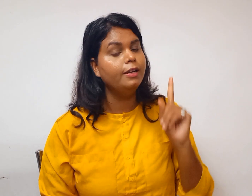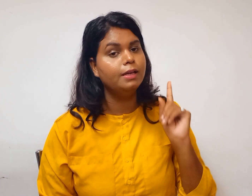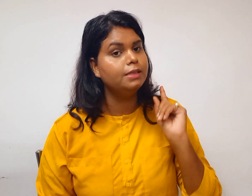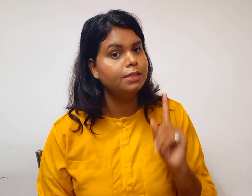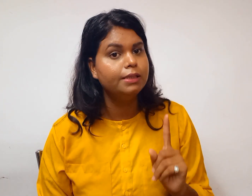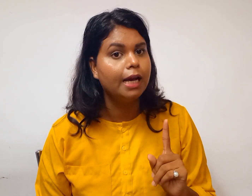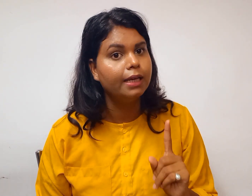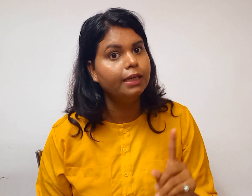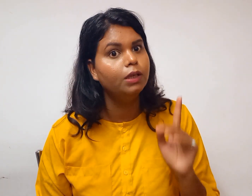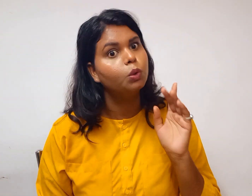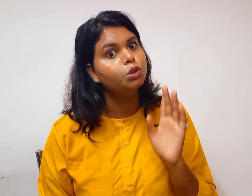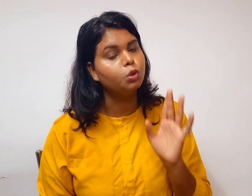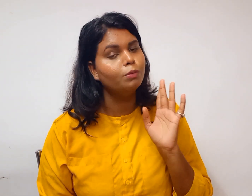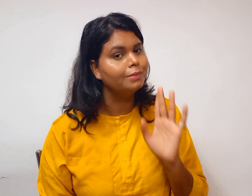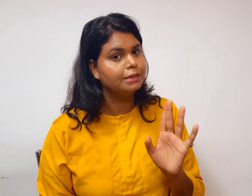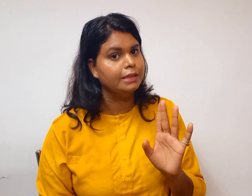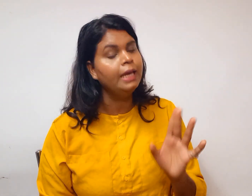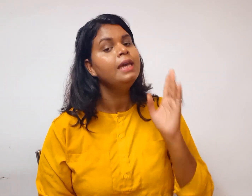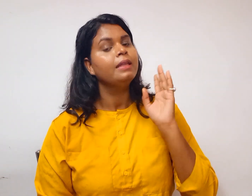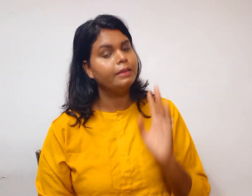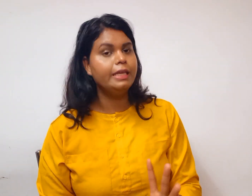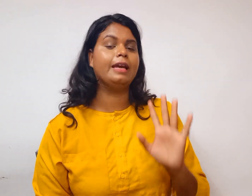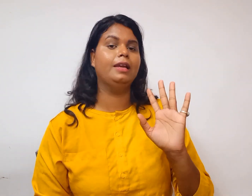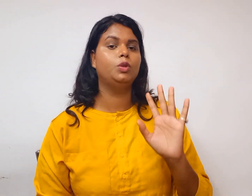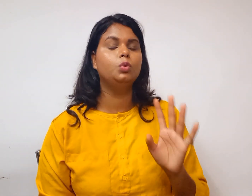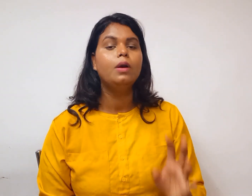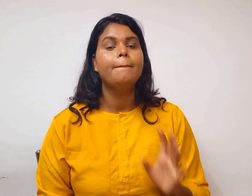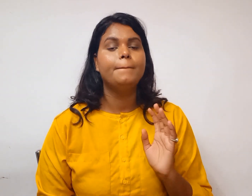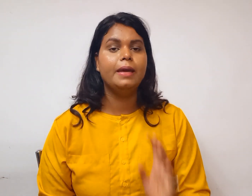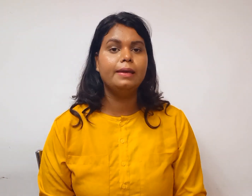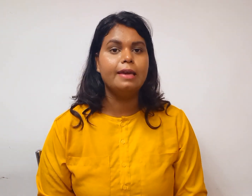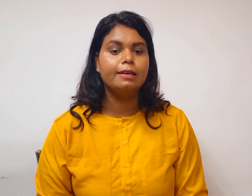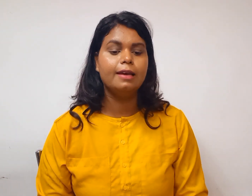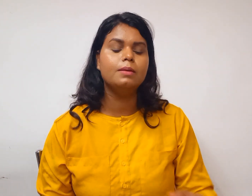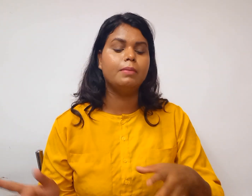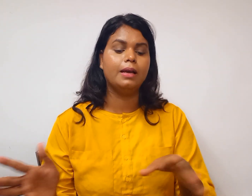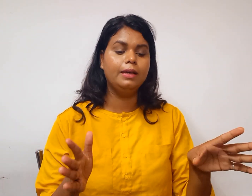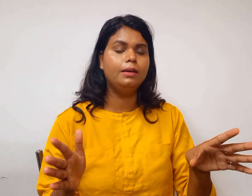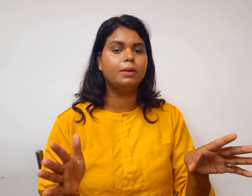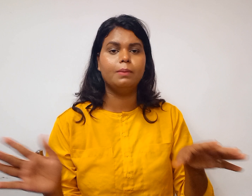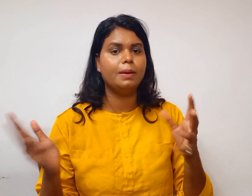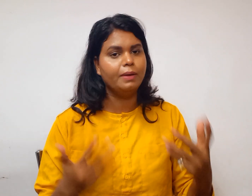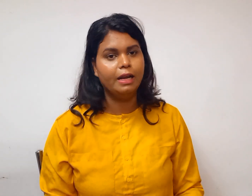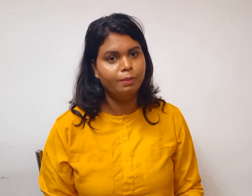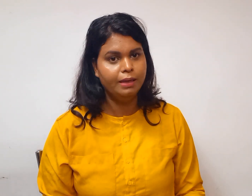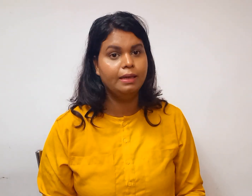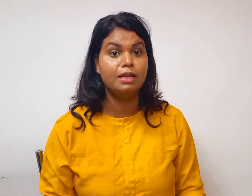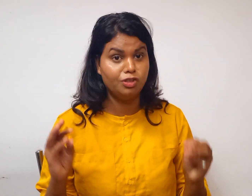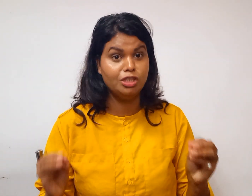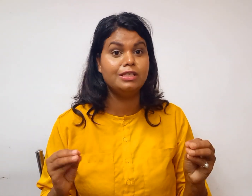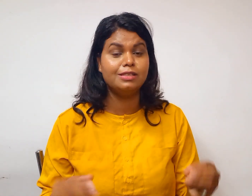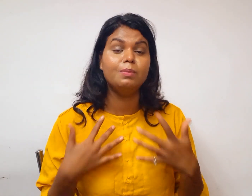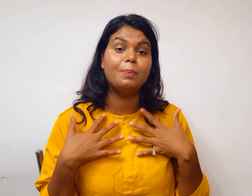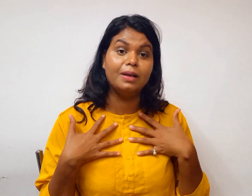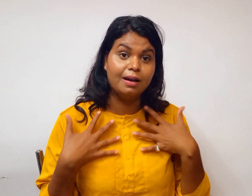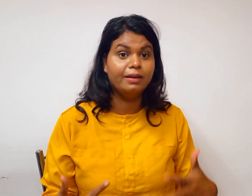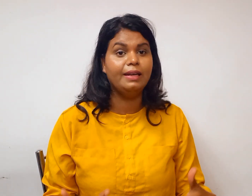वाली चीज़ याद आ गई कि कुछ तो मिसिंग है, देख ले तू। मैंने क्या किया, जब मैं गई, मतलब मैं अपने घर भी नहीं गई, अच्छी चीज़ थी कि मैं अपने घर नहीं लेके